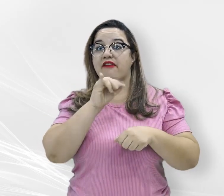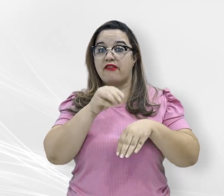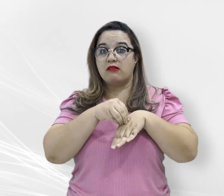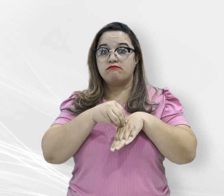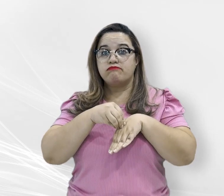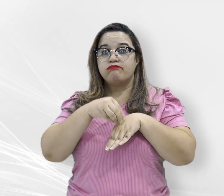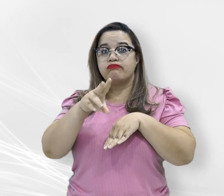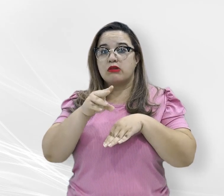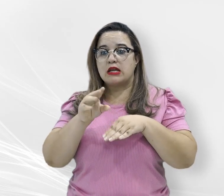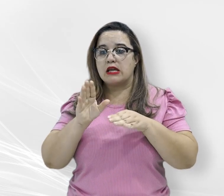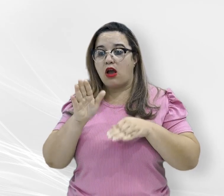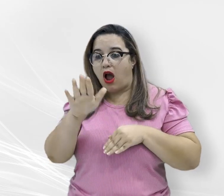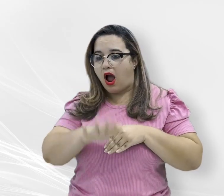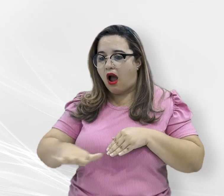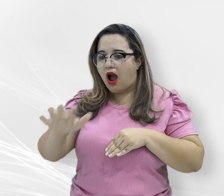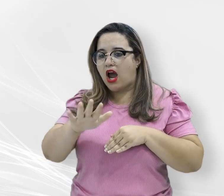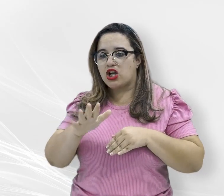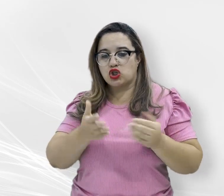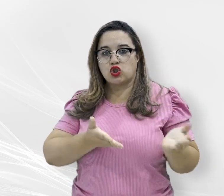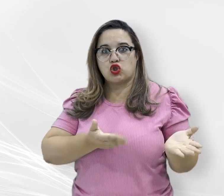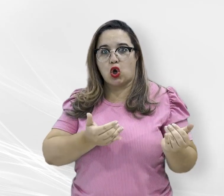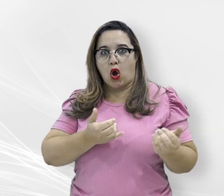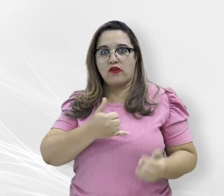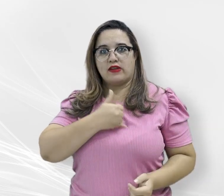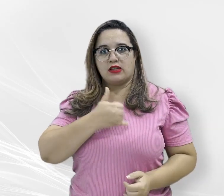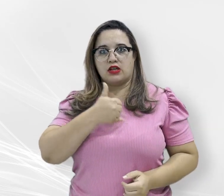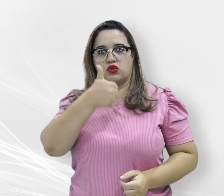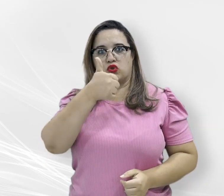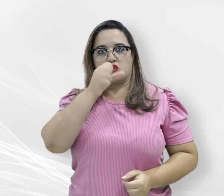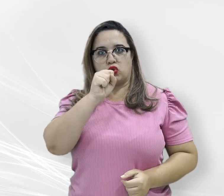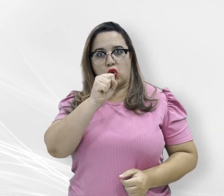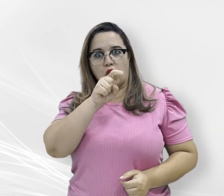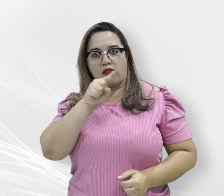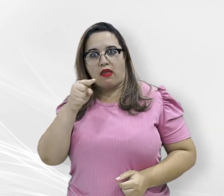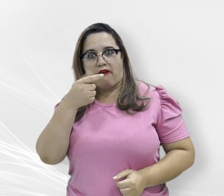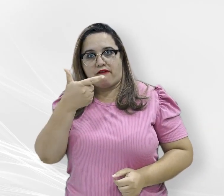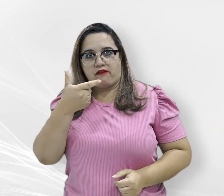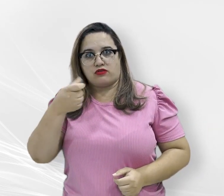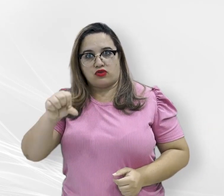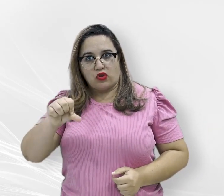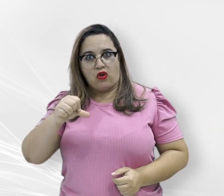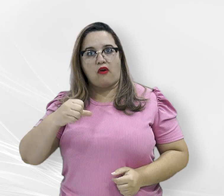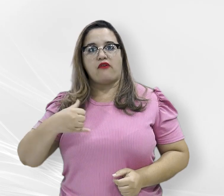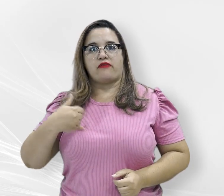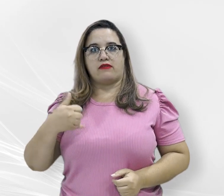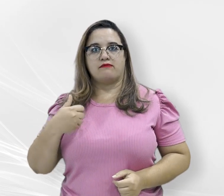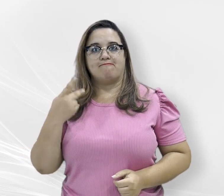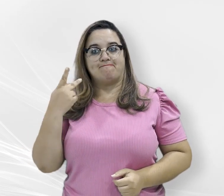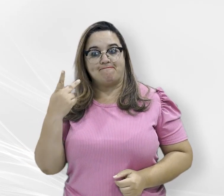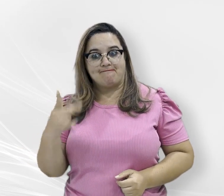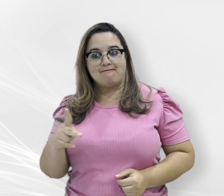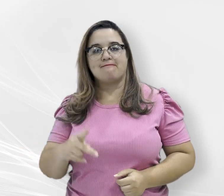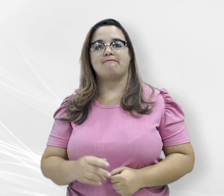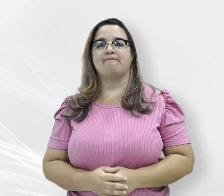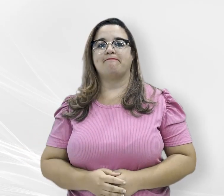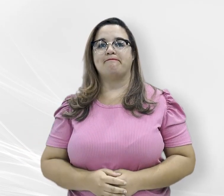essencialmente ao público jovem, entre 18 e 29 anos, em clara discriminação negativa em função da idade. A